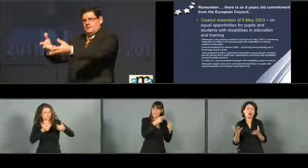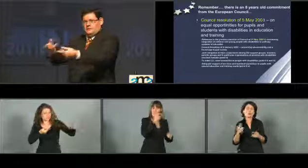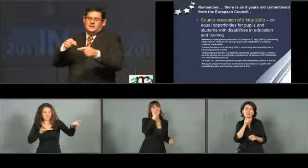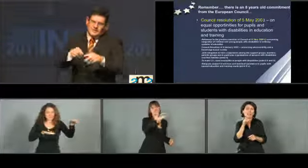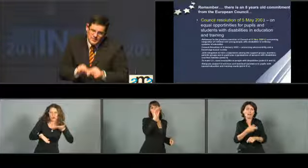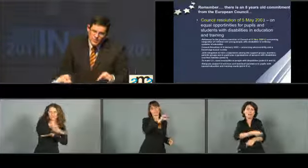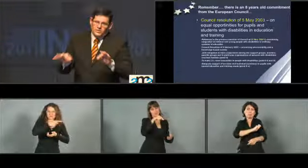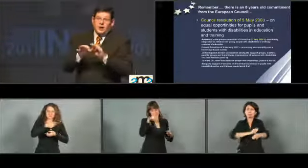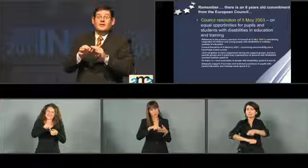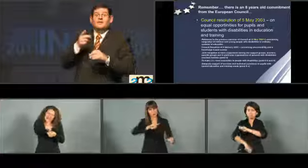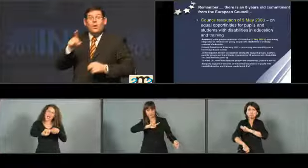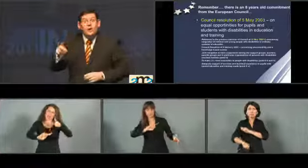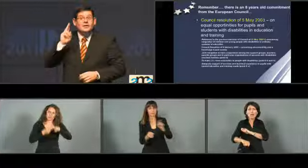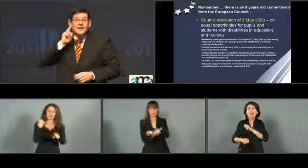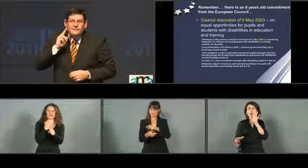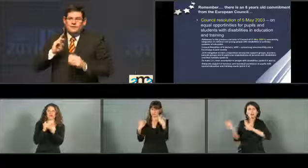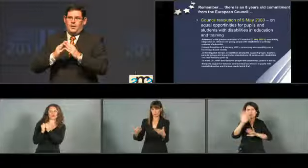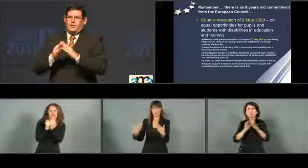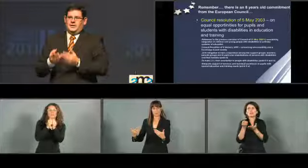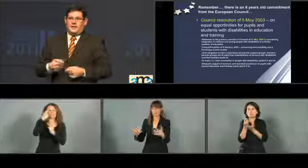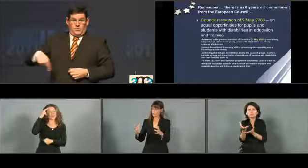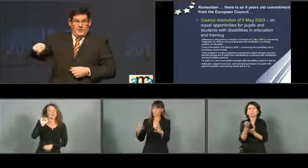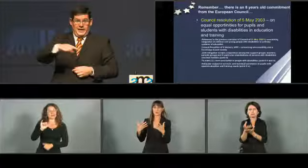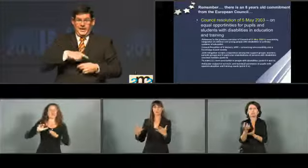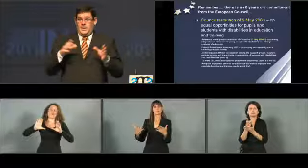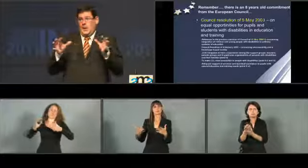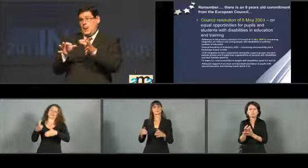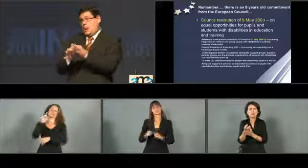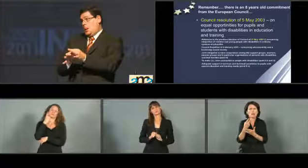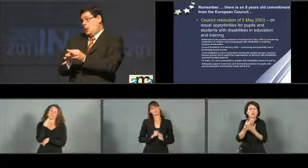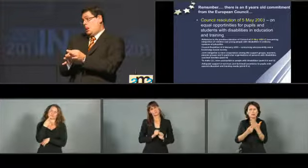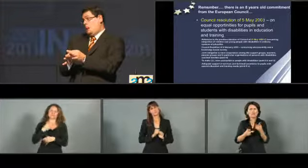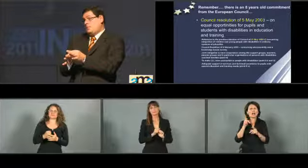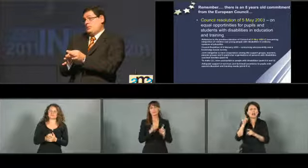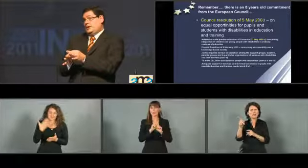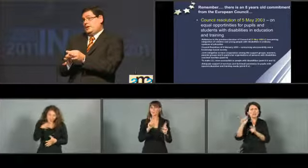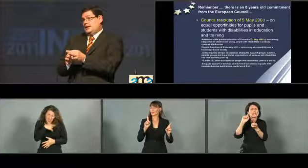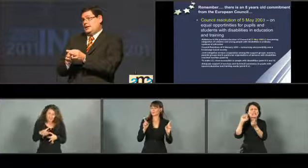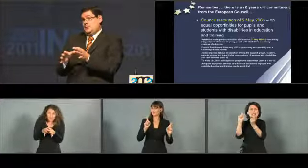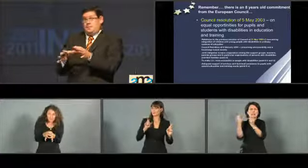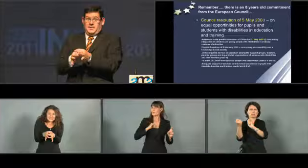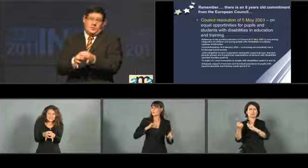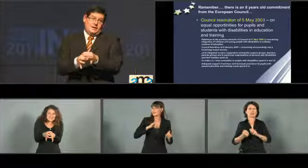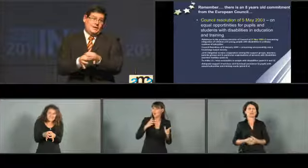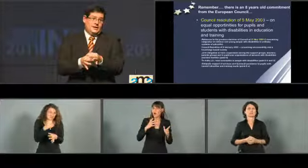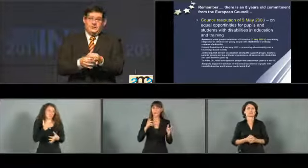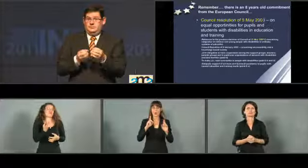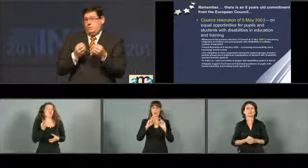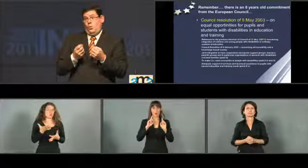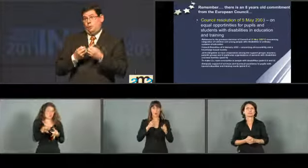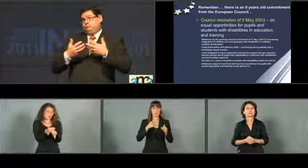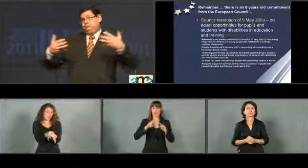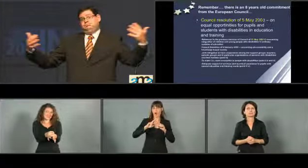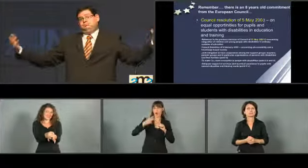donner l'information, demander si d'autres pays sont au courant et pouvoir vraiment ensemble, par le Congrès des sourds aussi, nous sommes